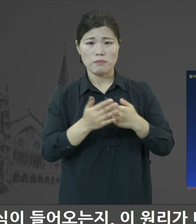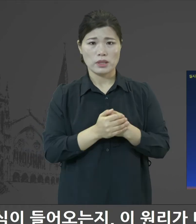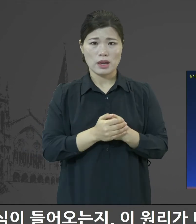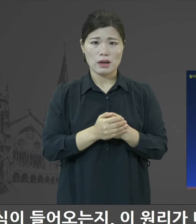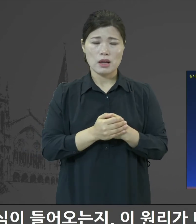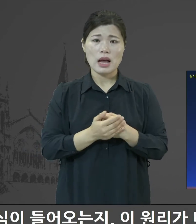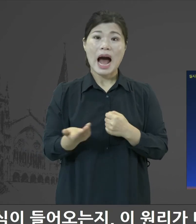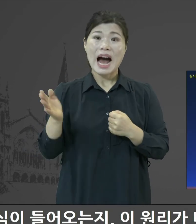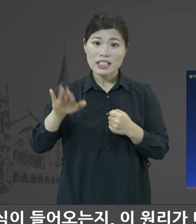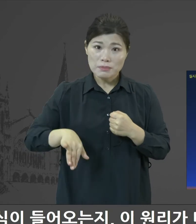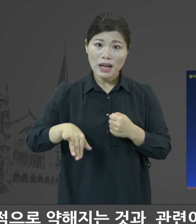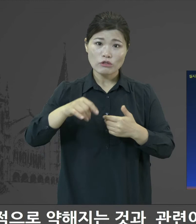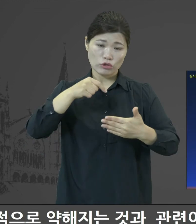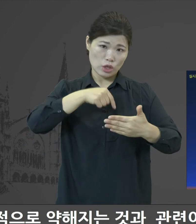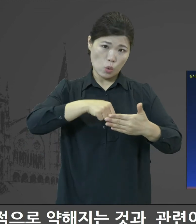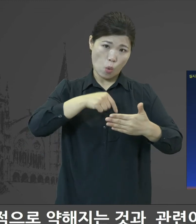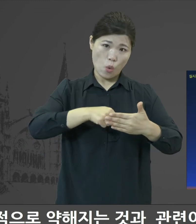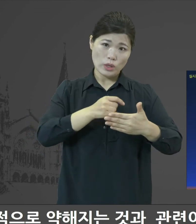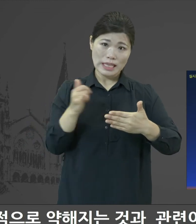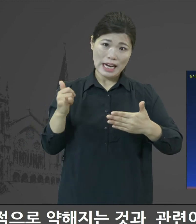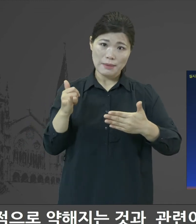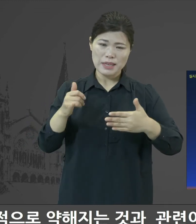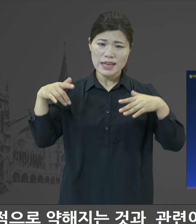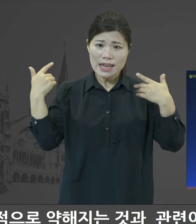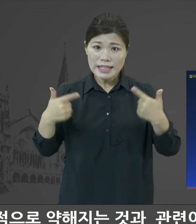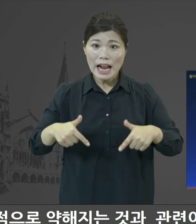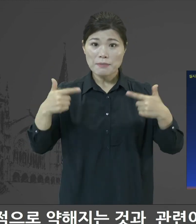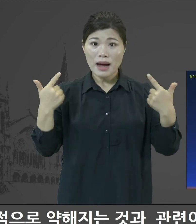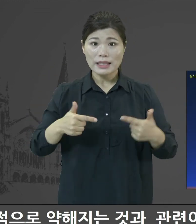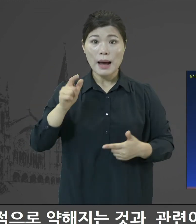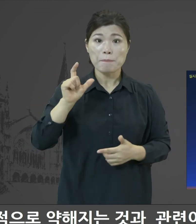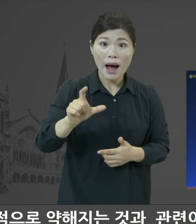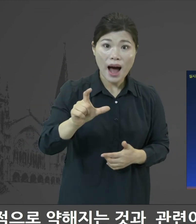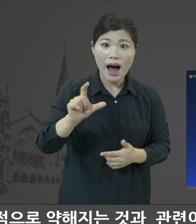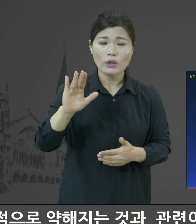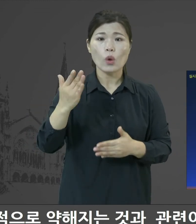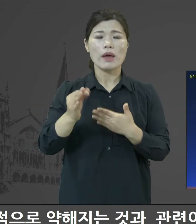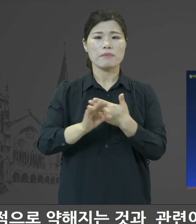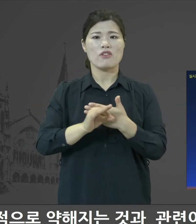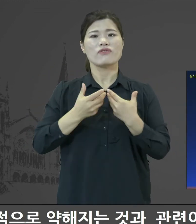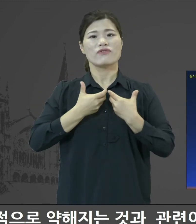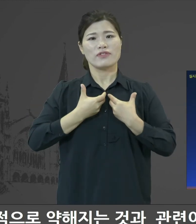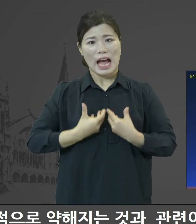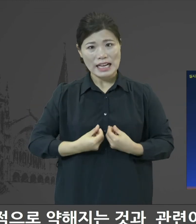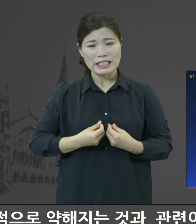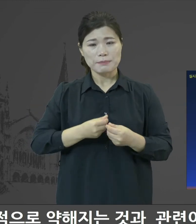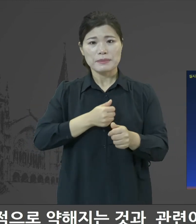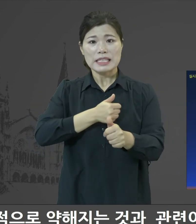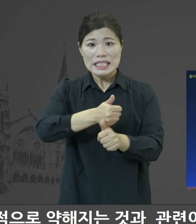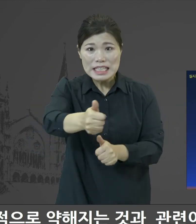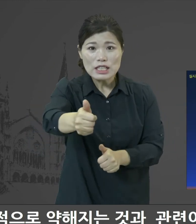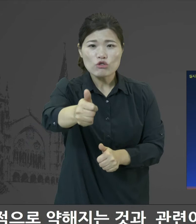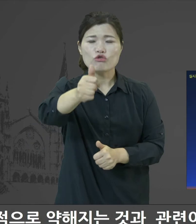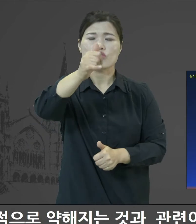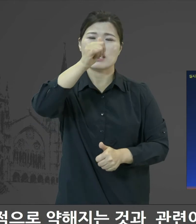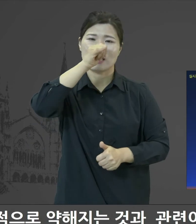속사람이 날마다 강건해지면 낙심을 이길 수 있는